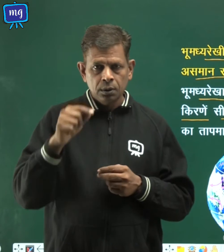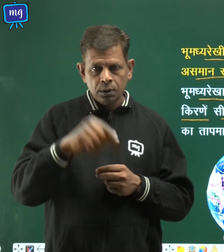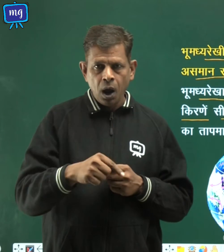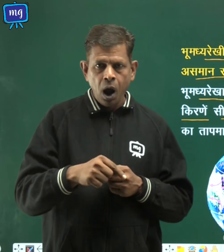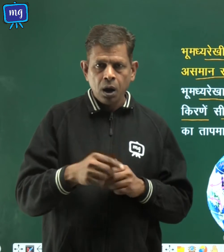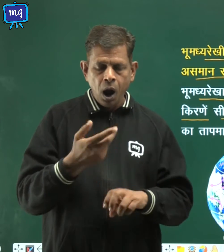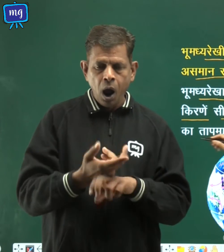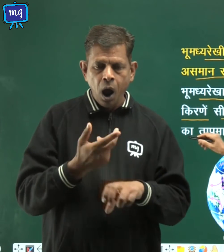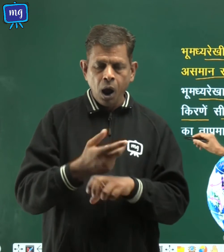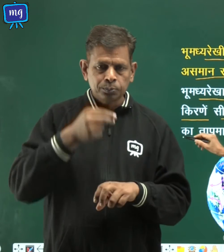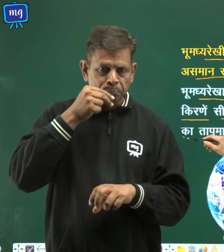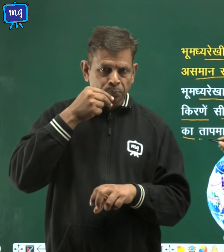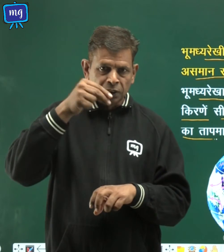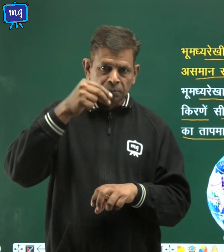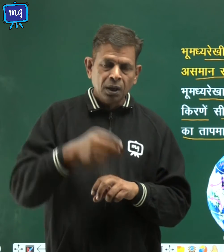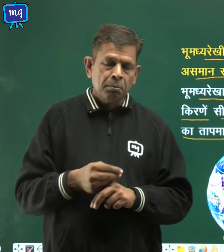यहाँ का तापमान